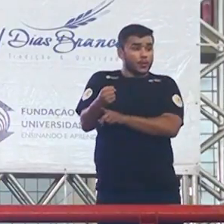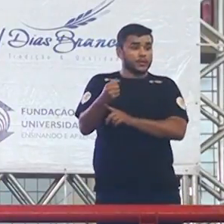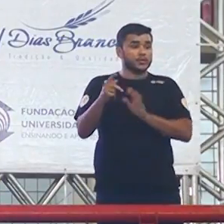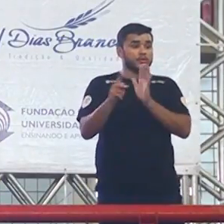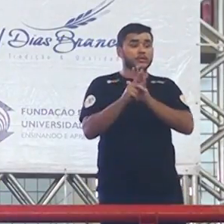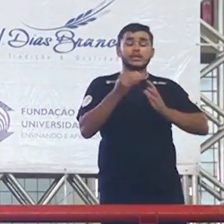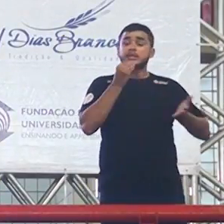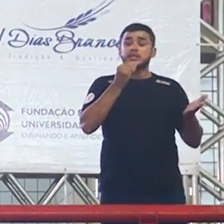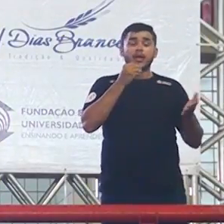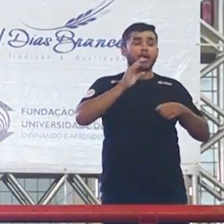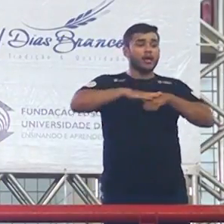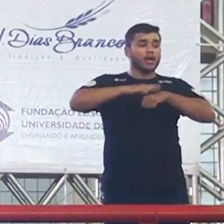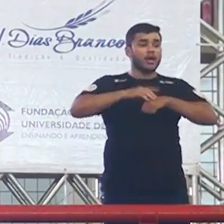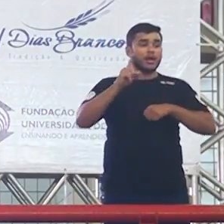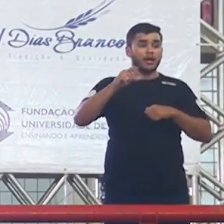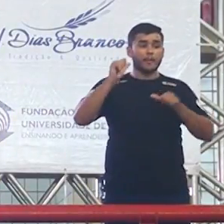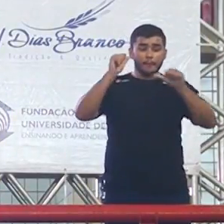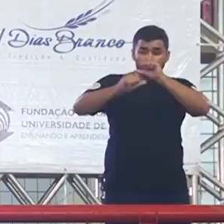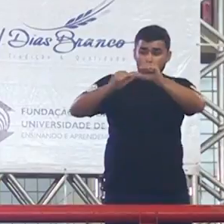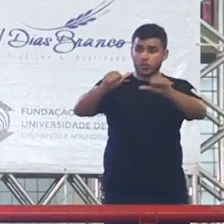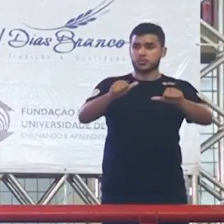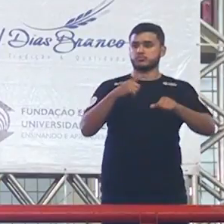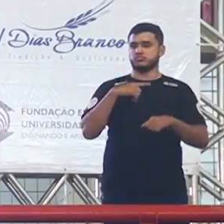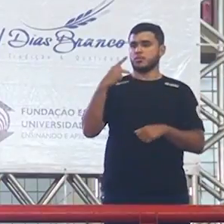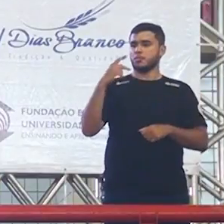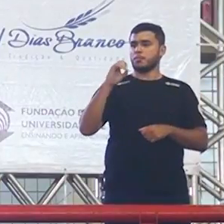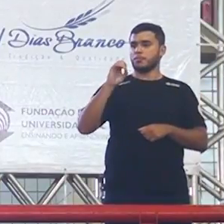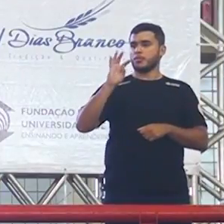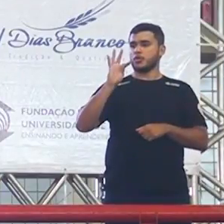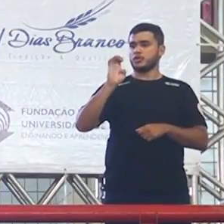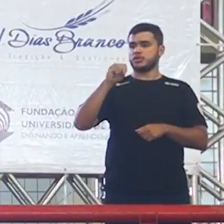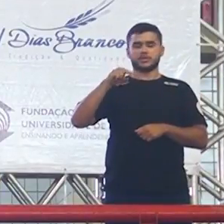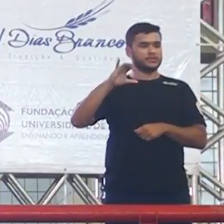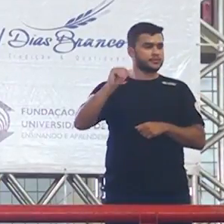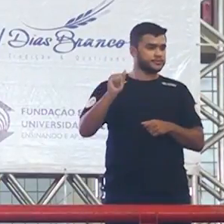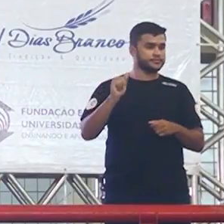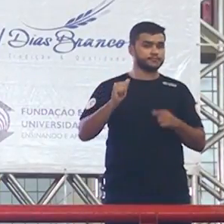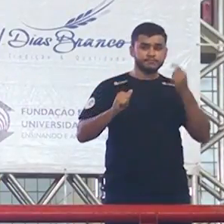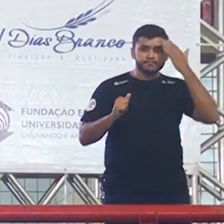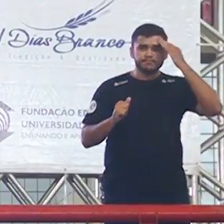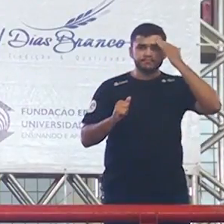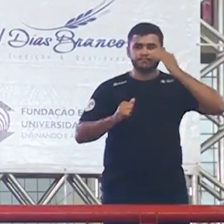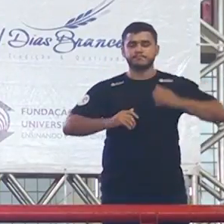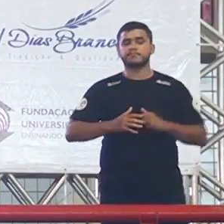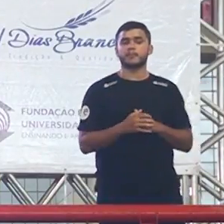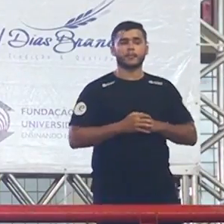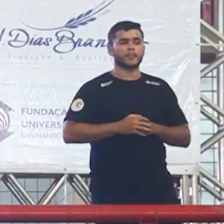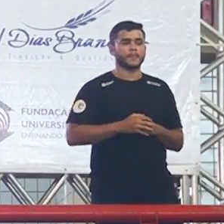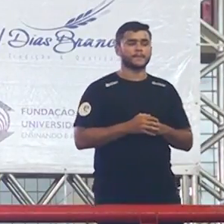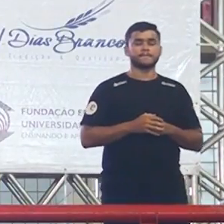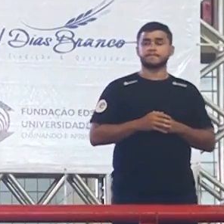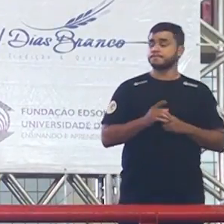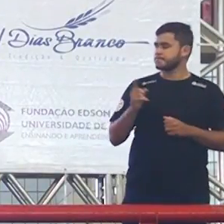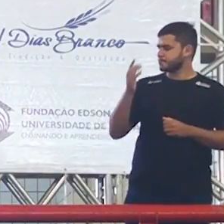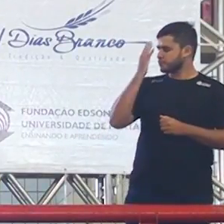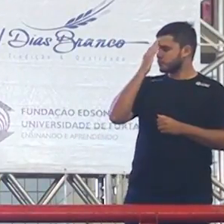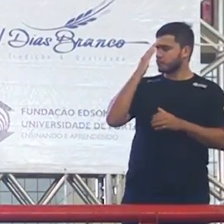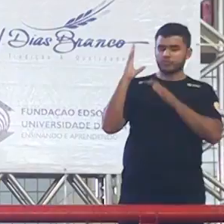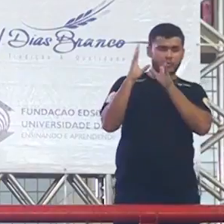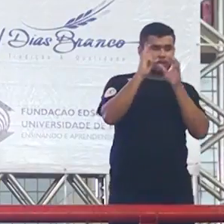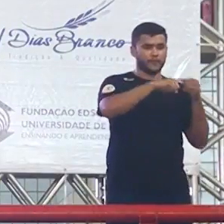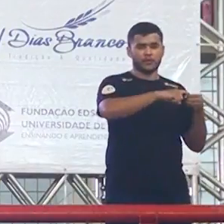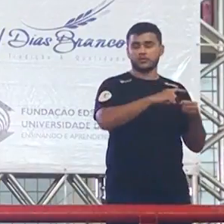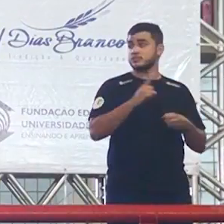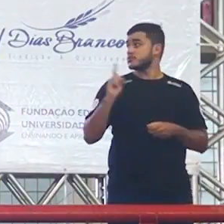uma diferença de potencial. Sempre vai ficar uma diferença de potencial. Vocês estão me entendendo? Professor, volta. Ai,